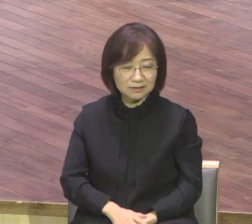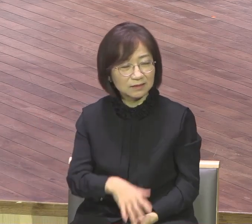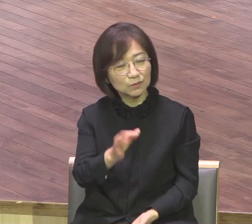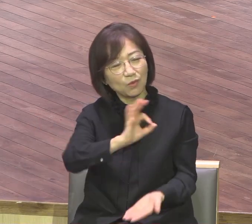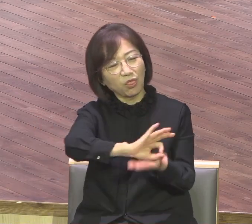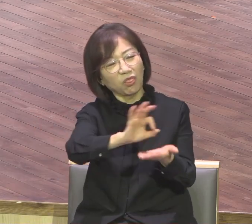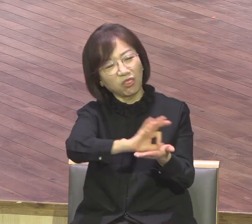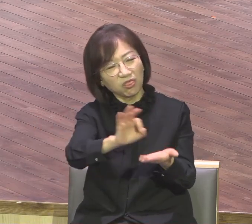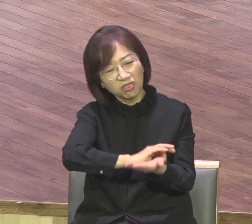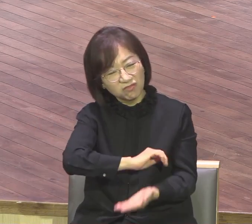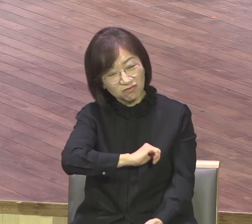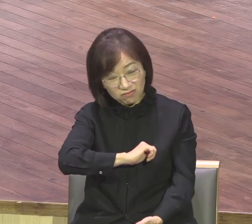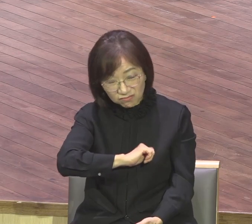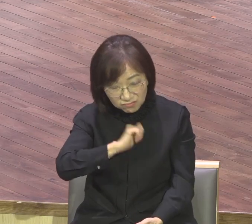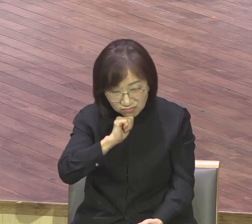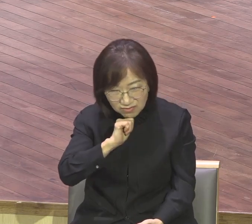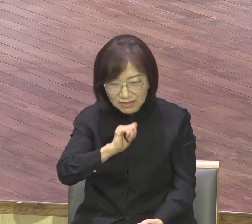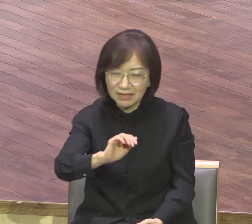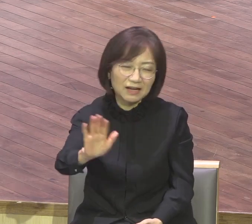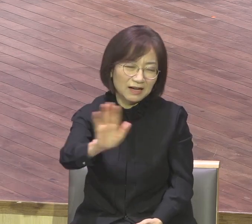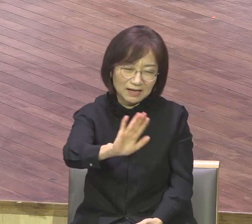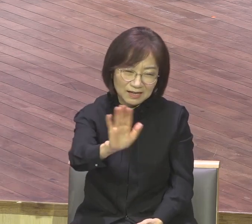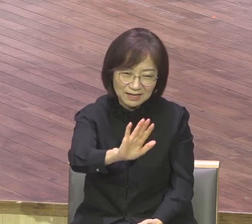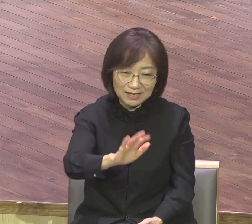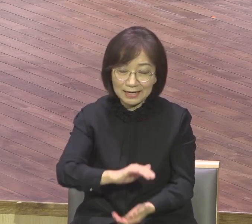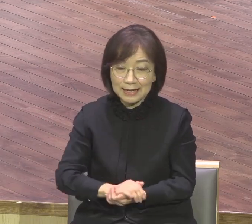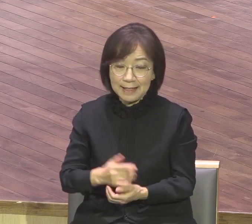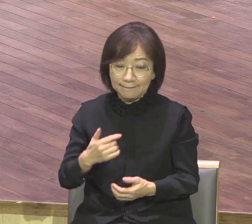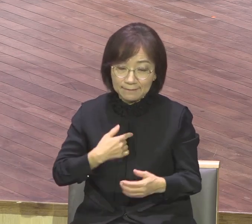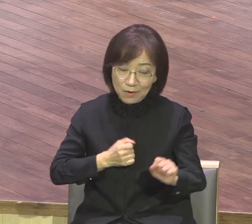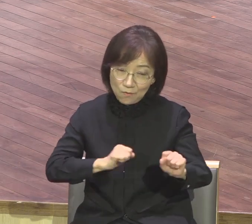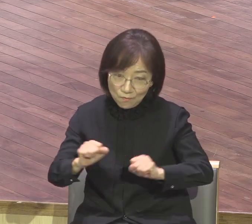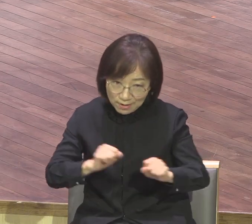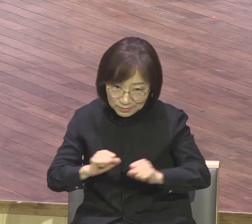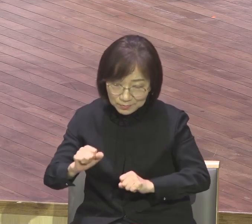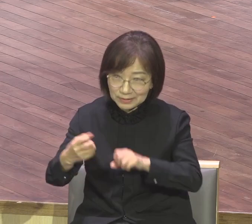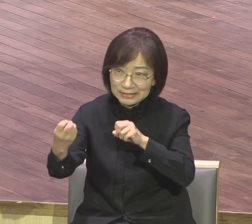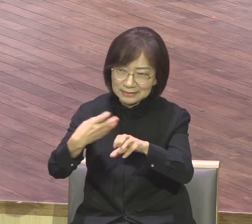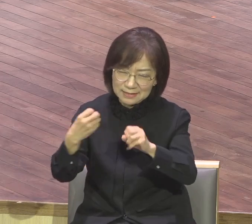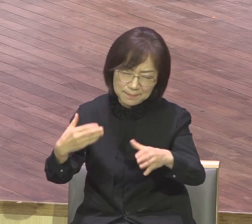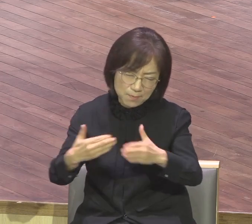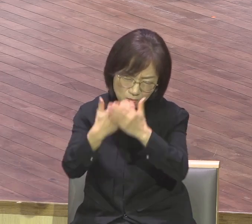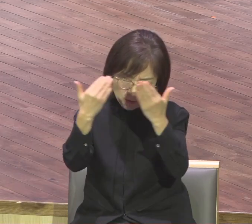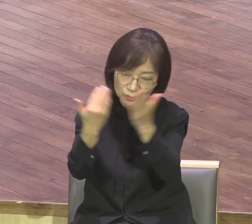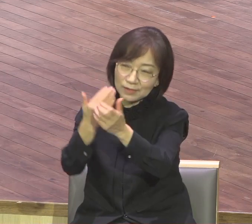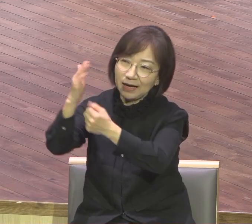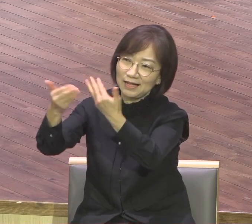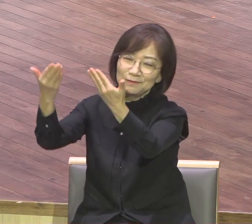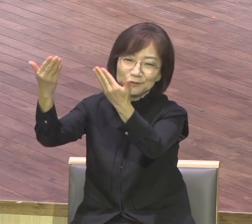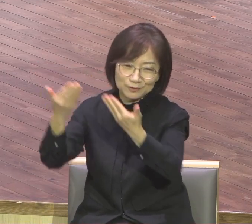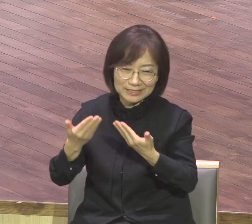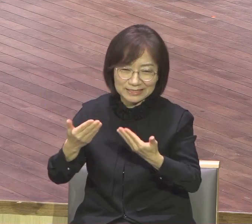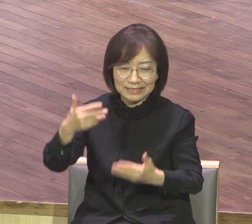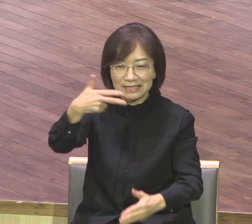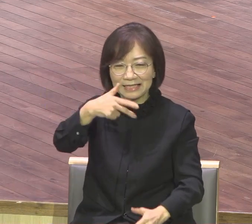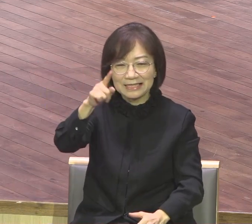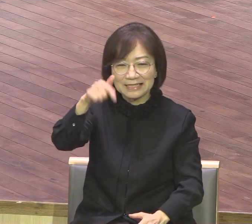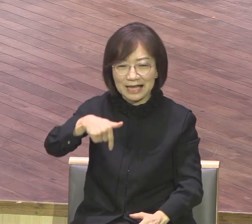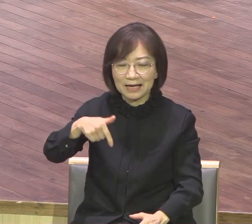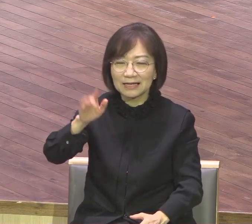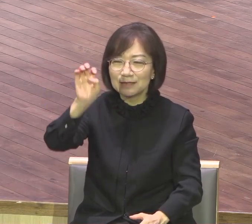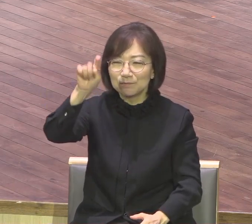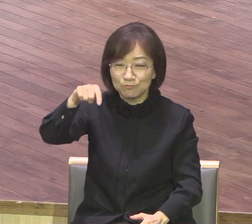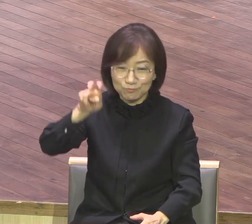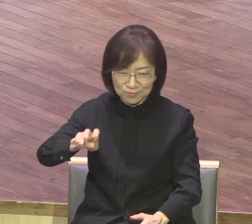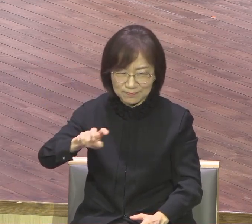tiempo y el espacio. 모든 것이 하나님의 작품이라 그냥. Porque toda la cosa está es arte de obra de Dios. 내 인생의 작품이에요.